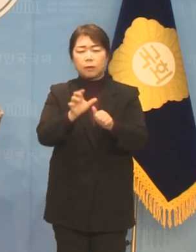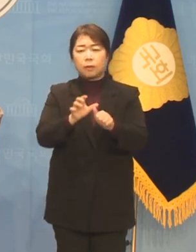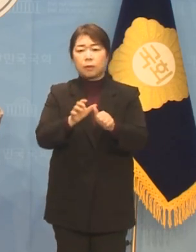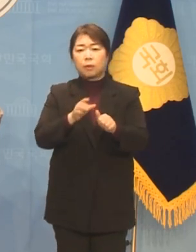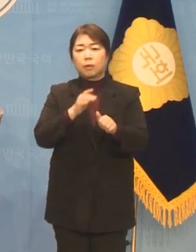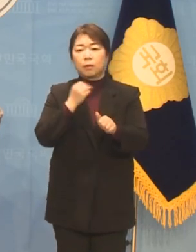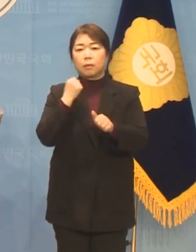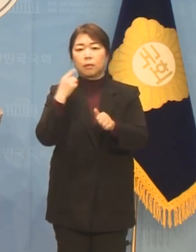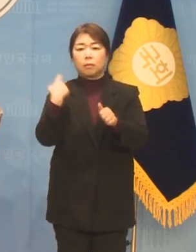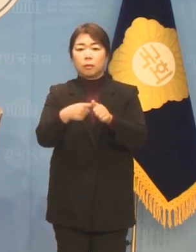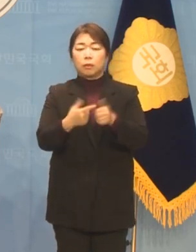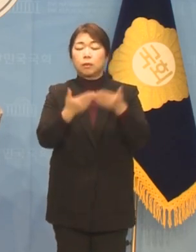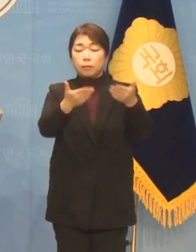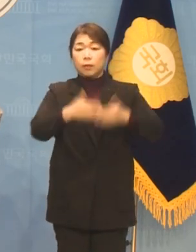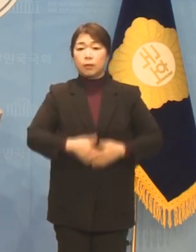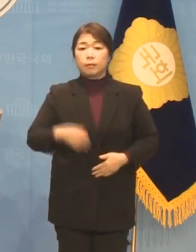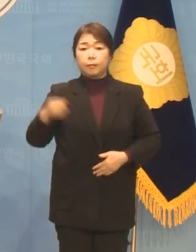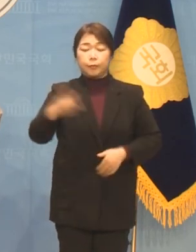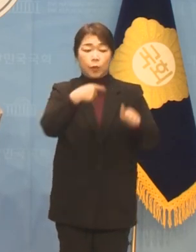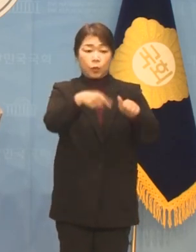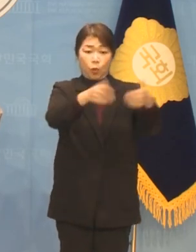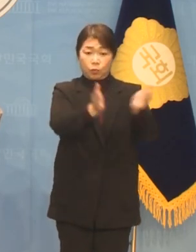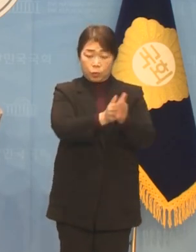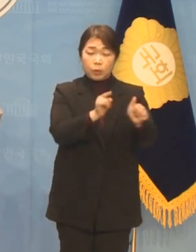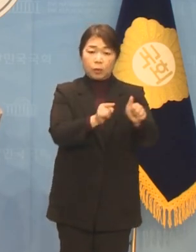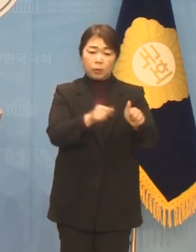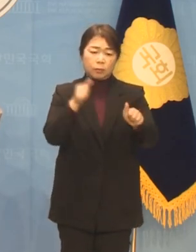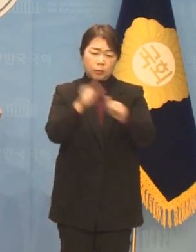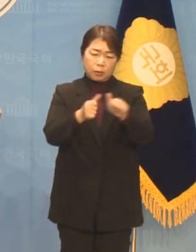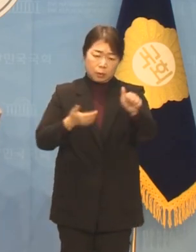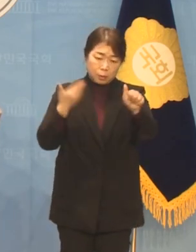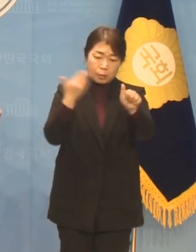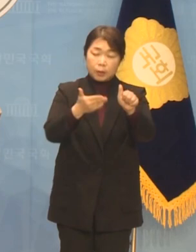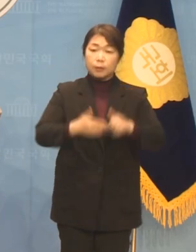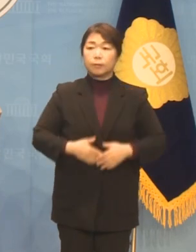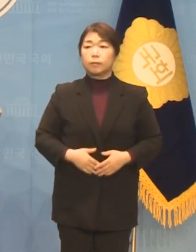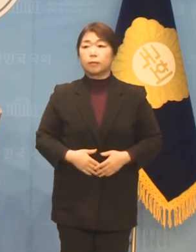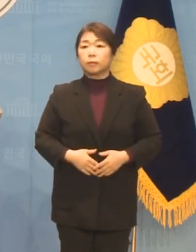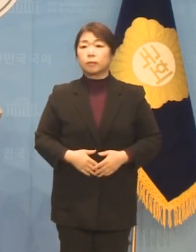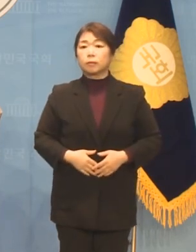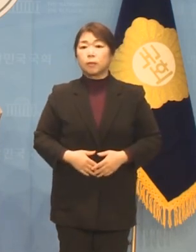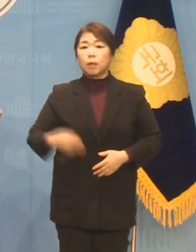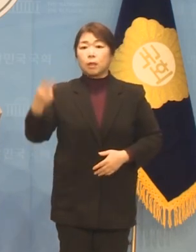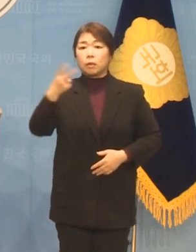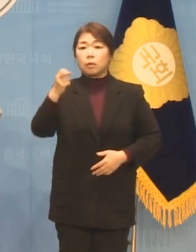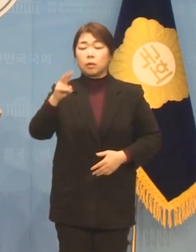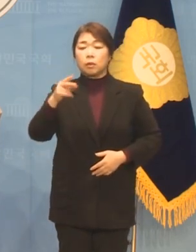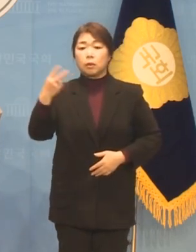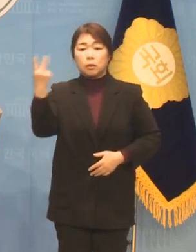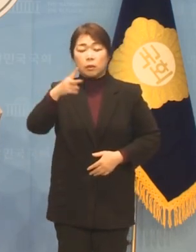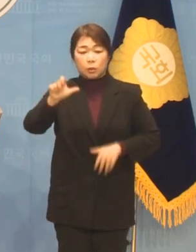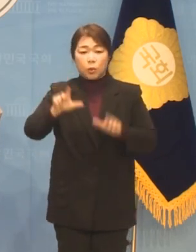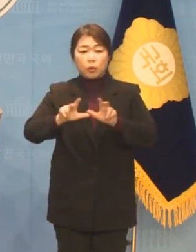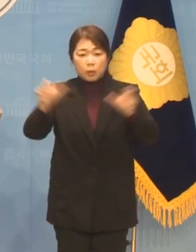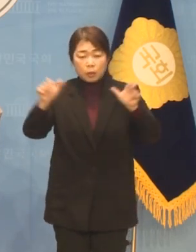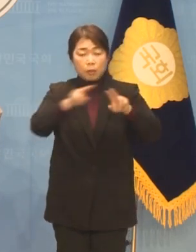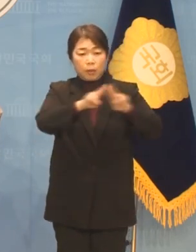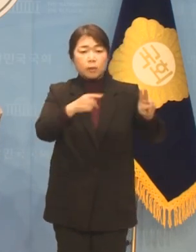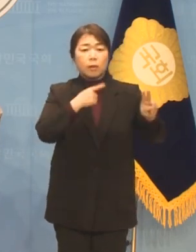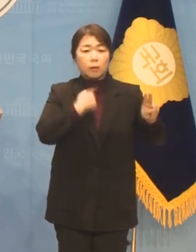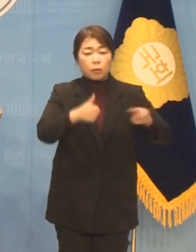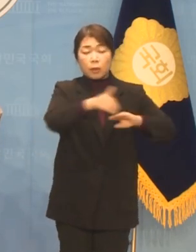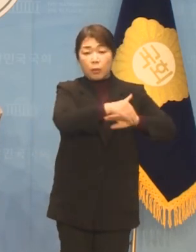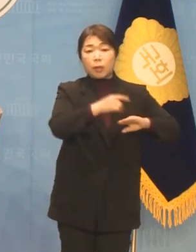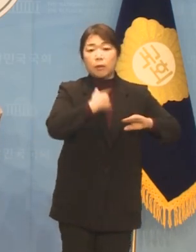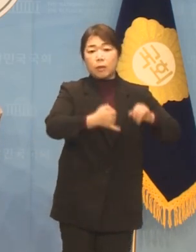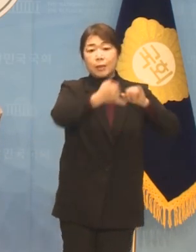강력히 규탄합니다. 그리고 교육부에도 엄중히 경고합니다. 2025년 폐지하기로 했던